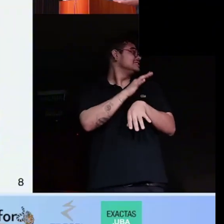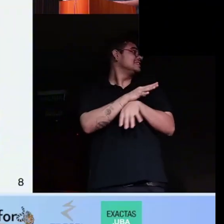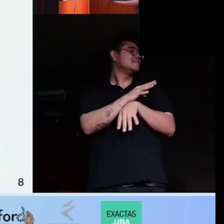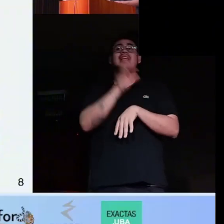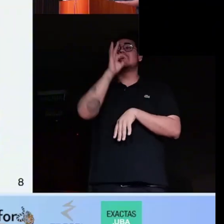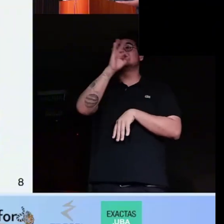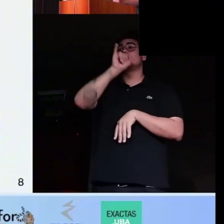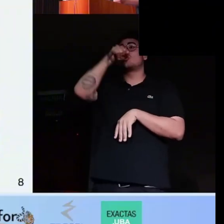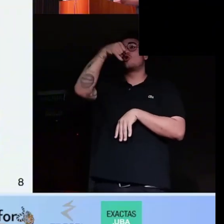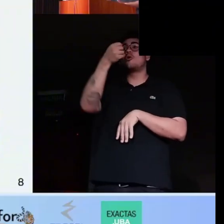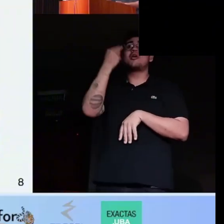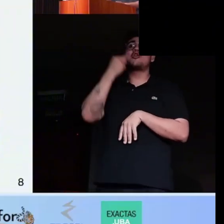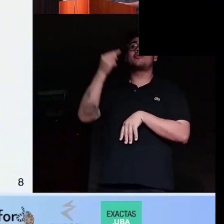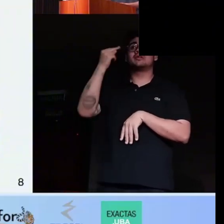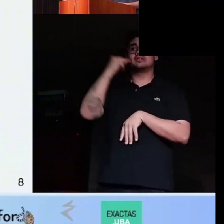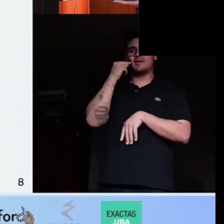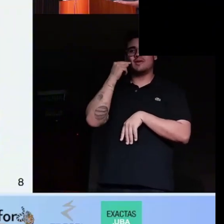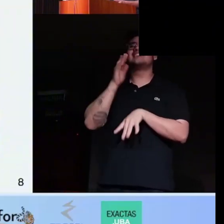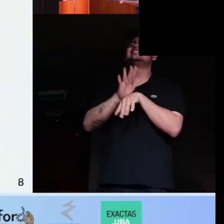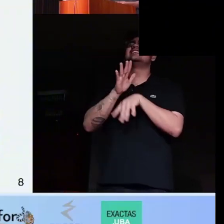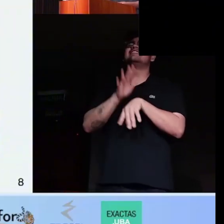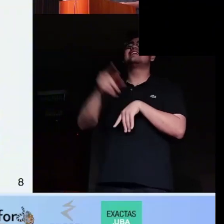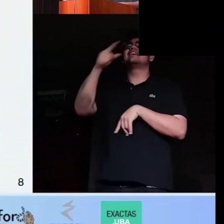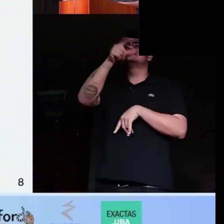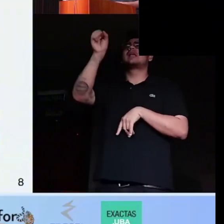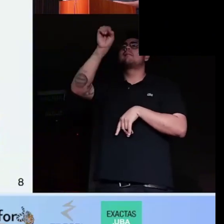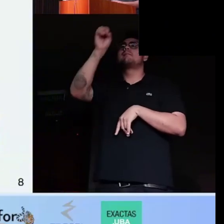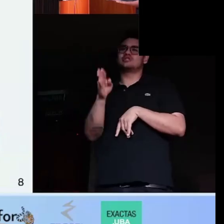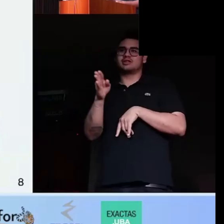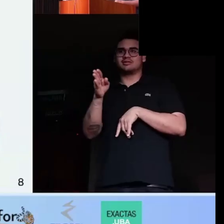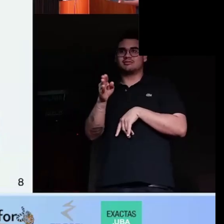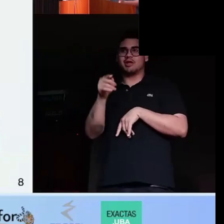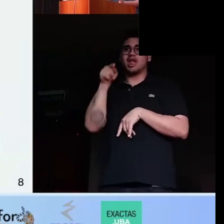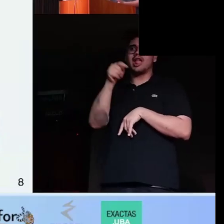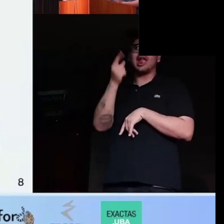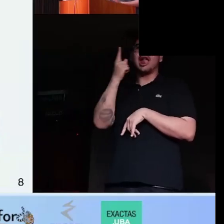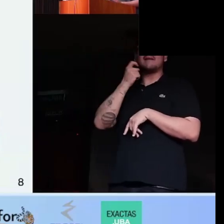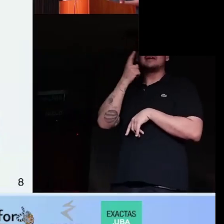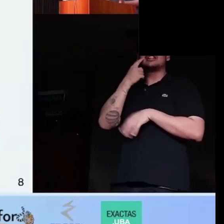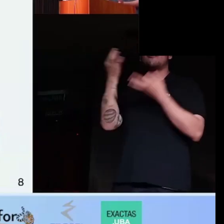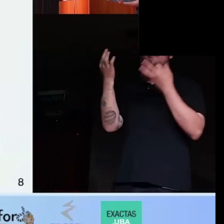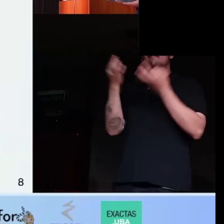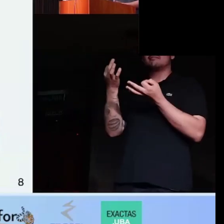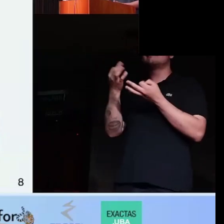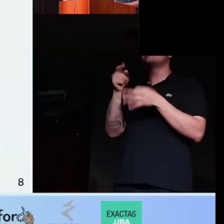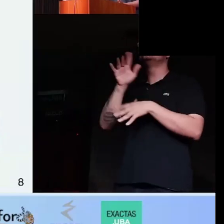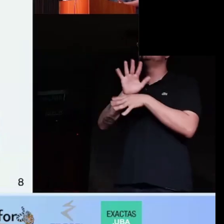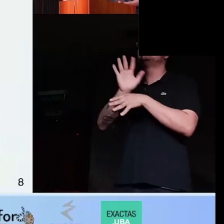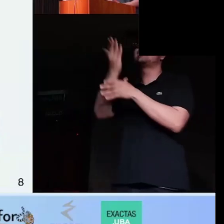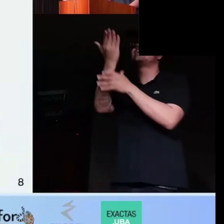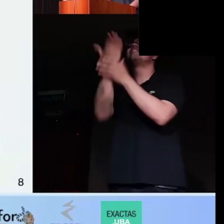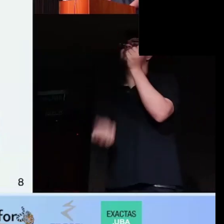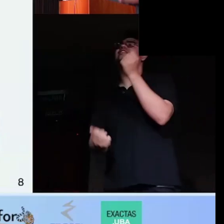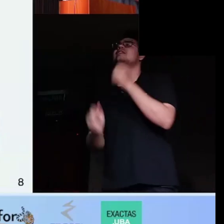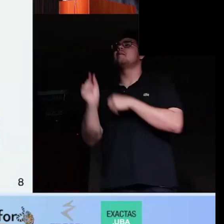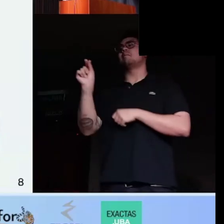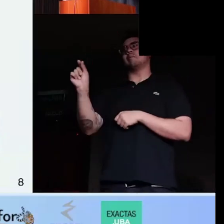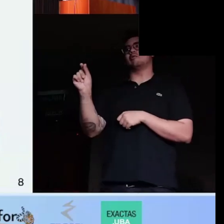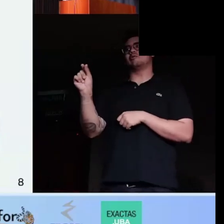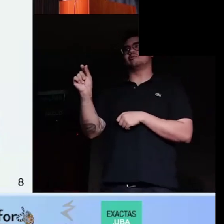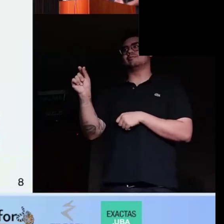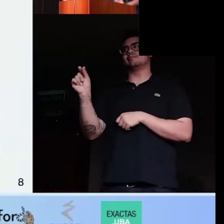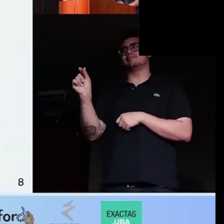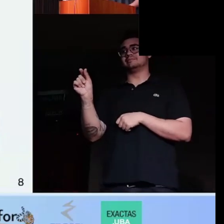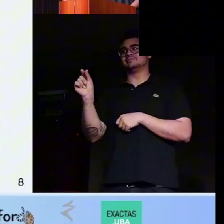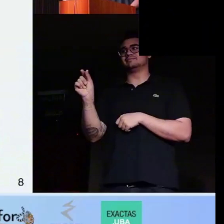de las imágenes las aprendió bien. Eso quiere decir que el error que va a cometer es de 0,1. Es muy chiquito el error